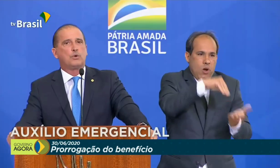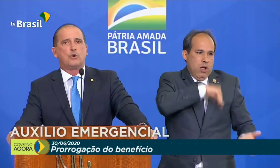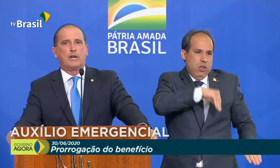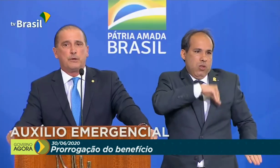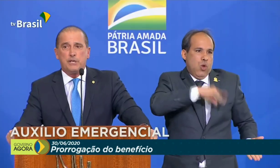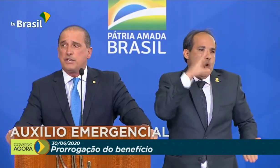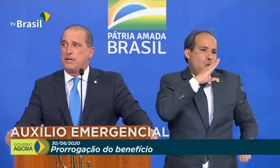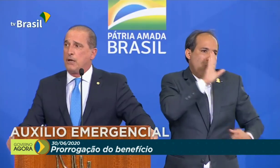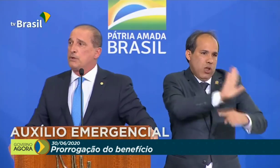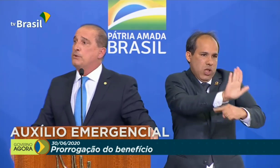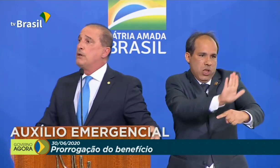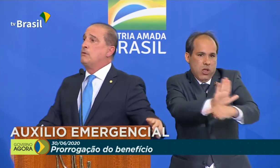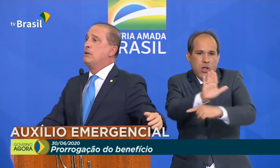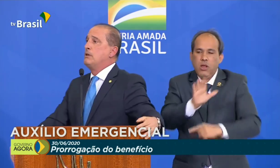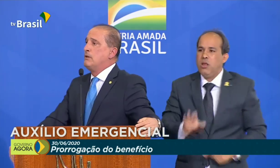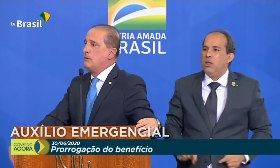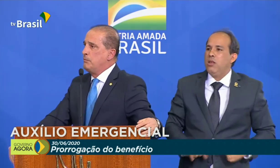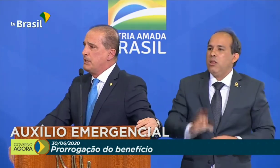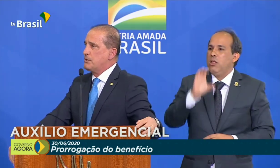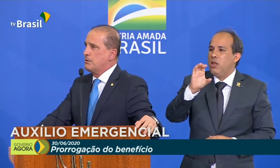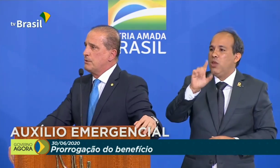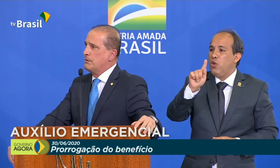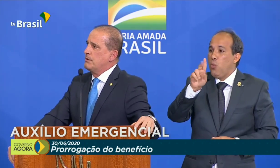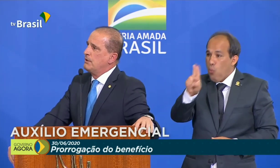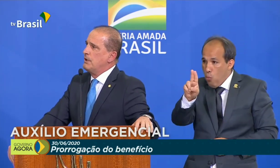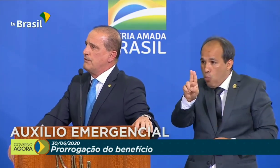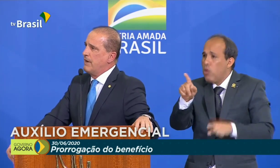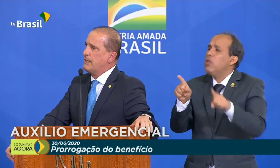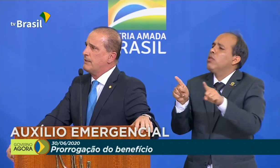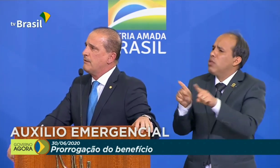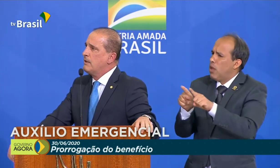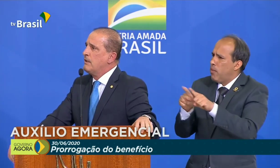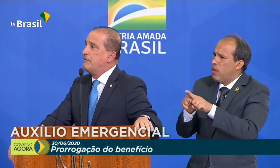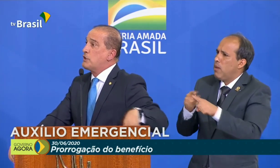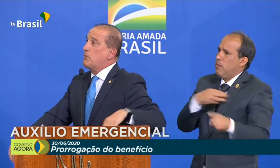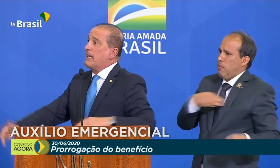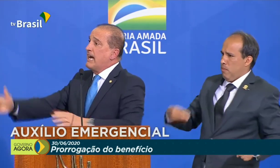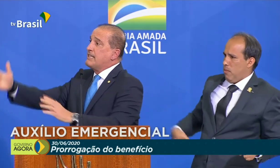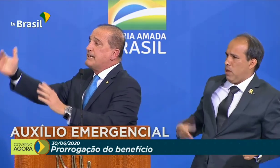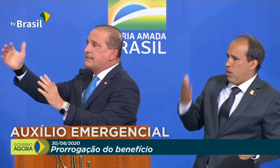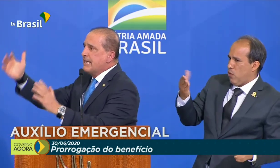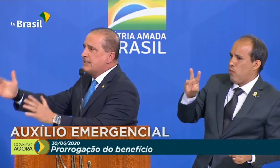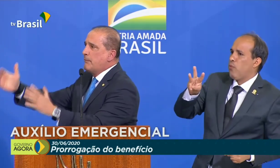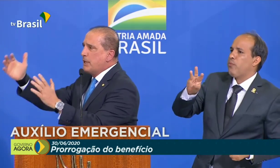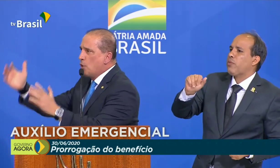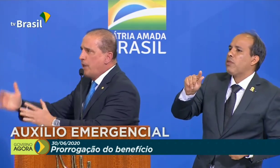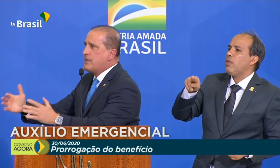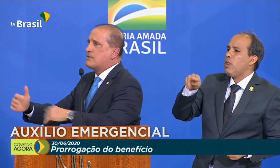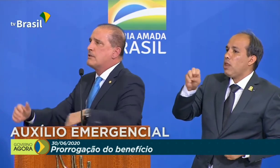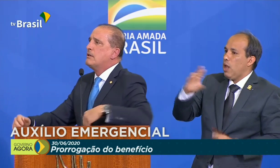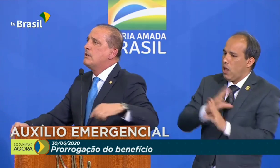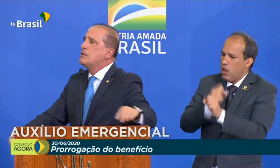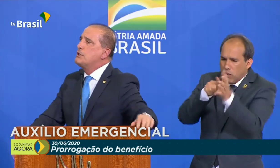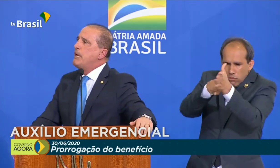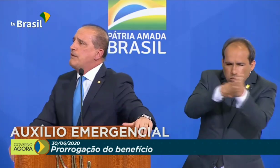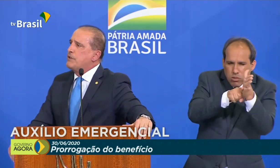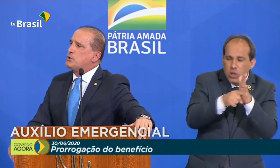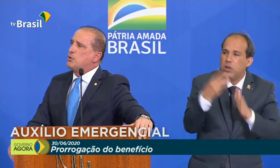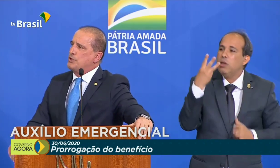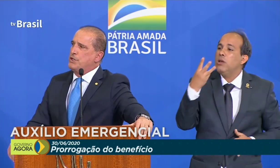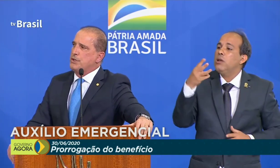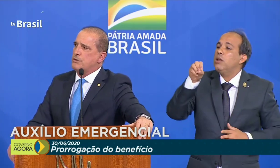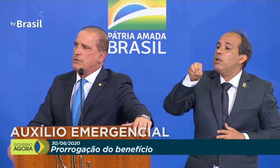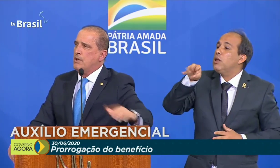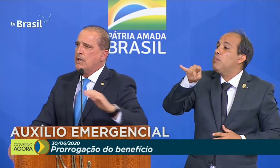CGU, a Controladoria Geral da União, ministro Wagner, fez uma análise em 30 milhões de